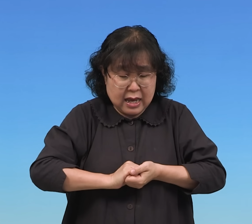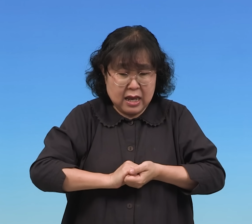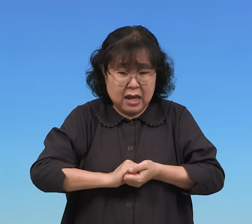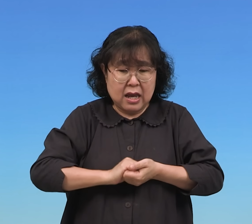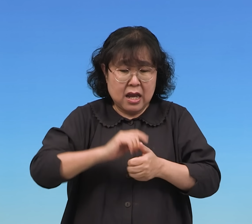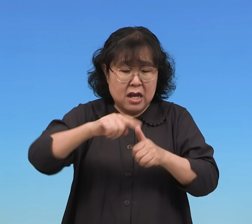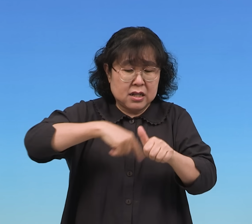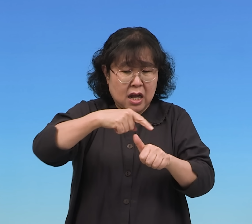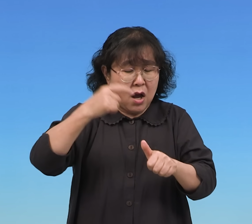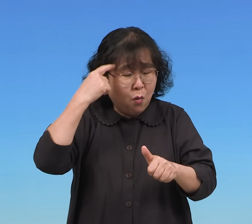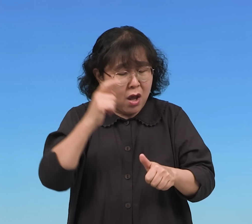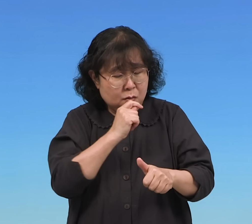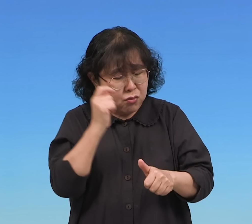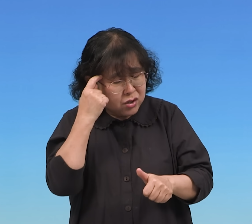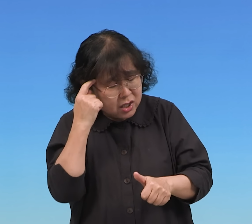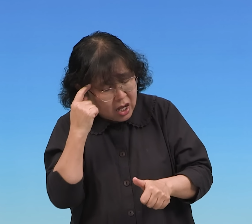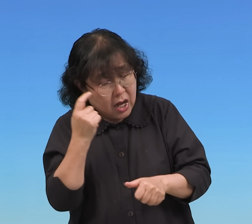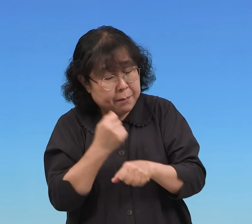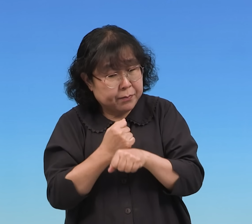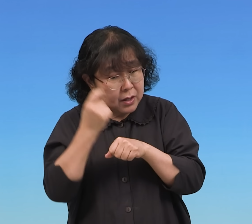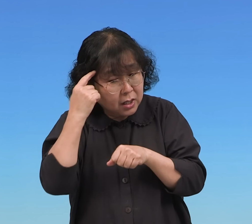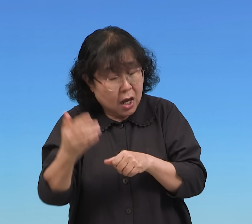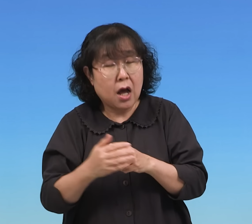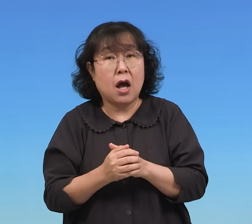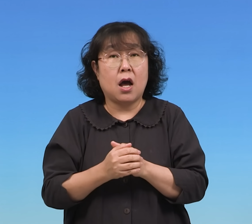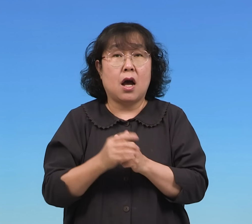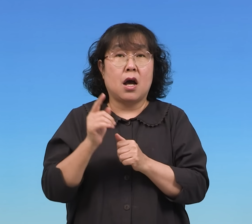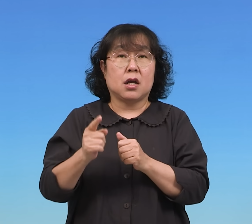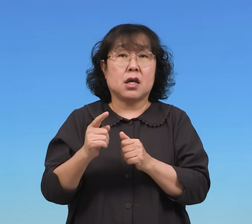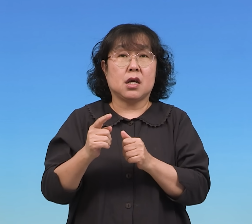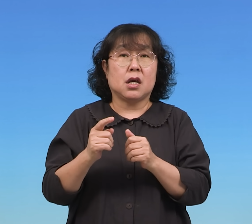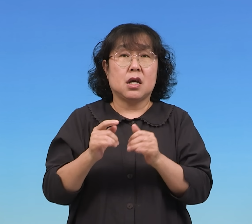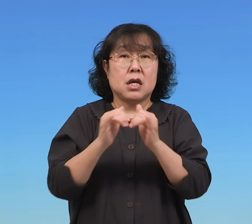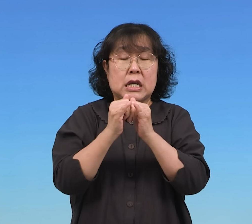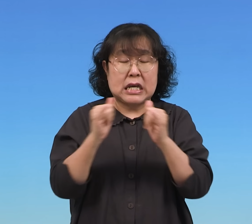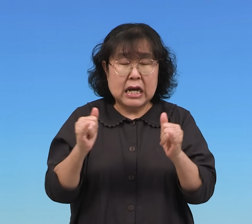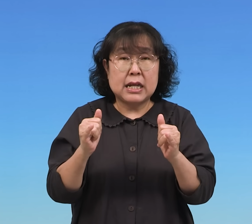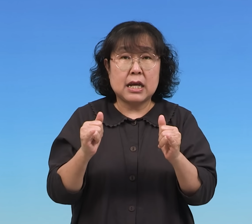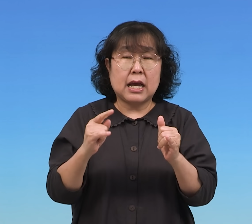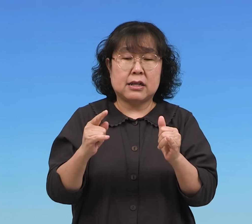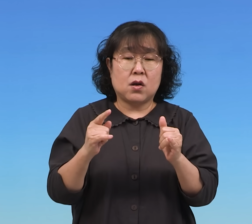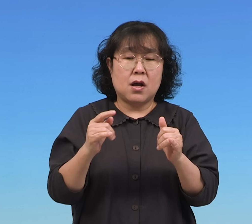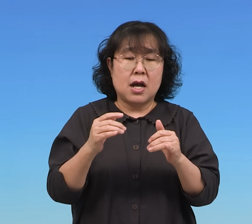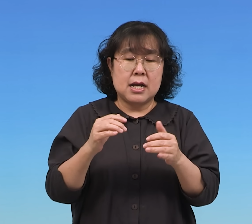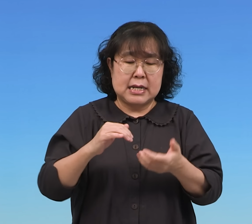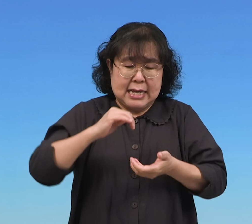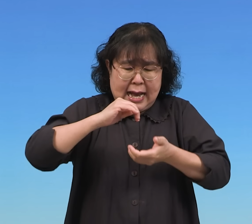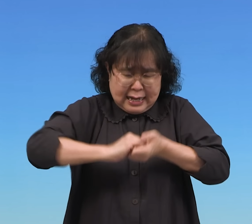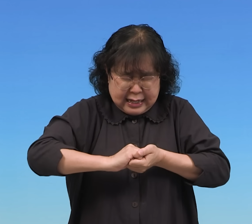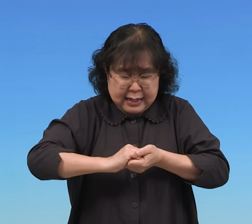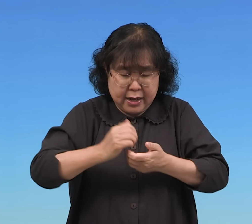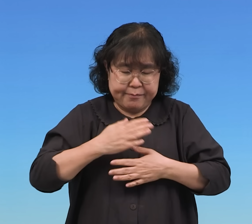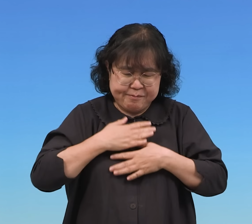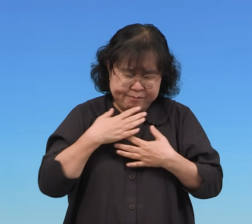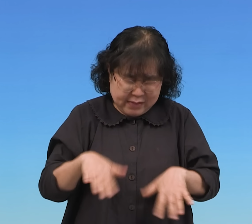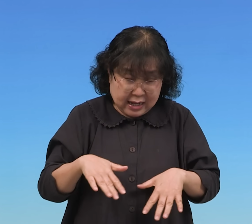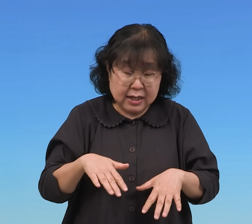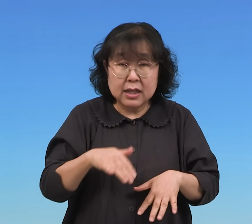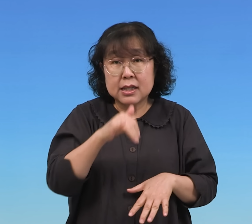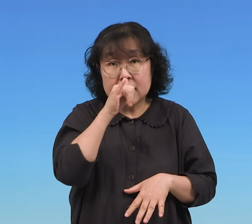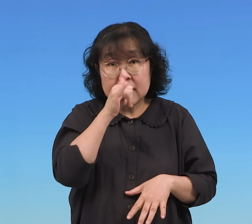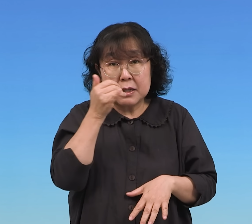묵상하십니까? 여러분, 이거 아셔야 돼요. 이런 치명적인 것이 우리 인간에게 있어서 이런 치명적인 게 한계 상황이지만요,